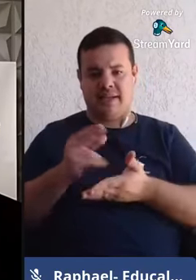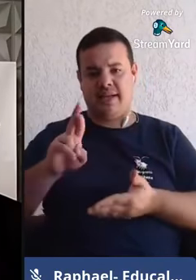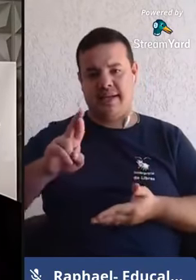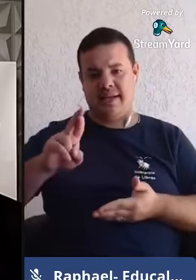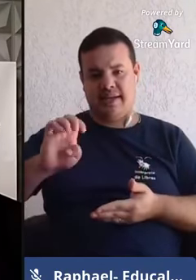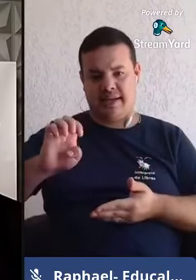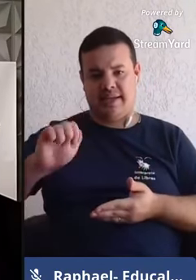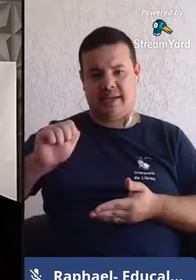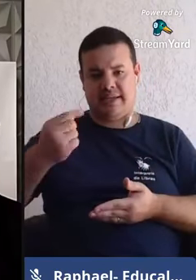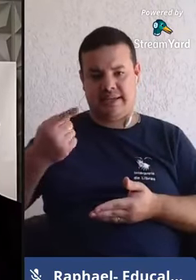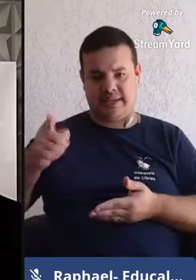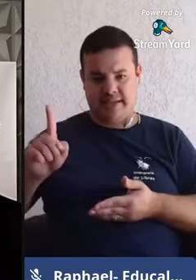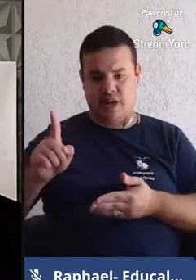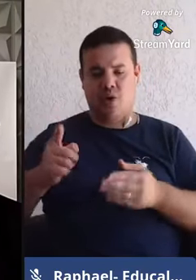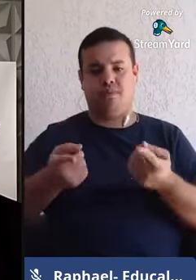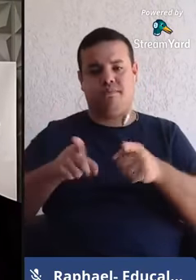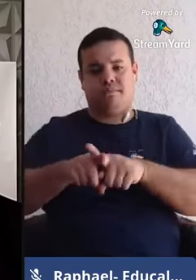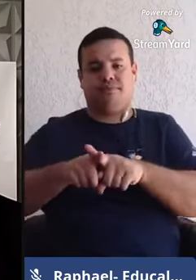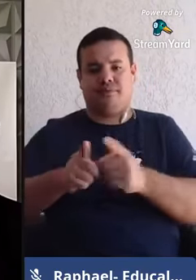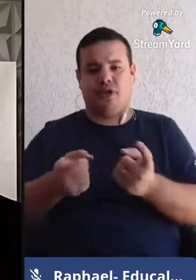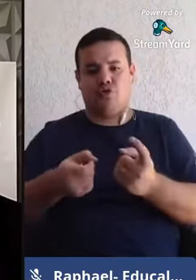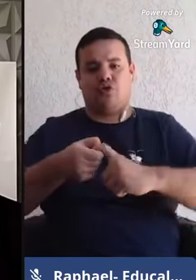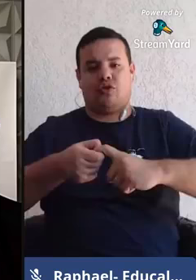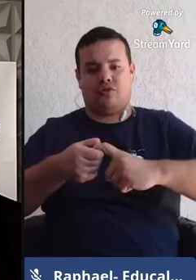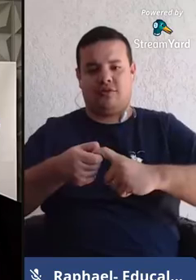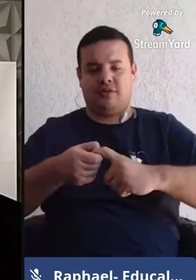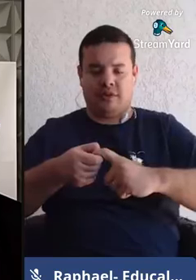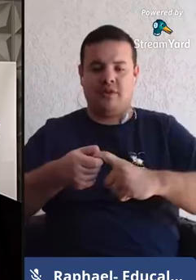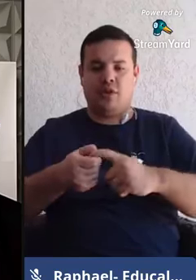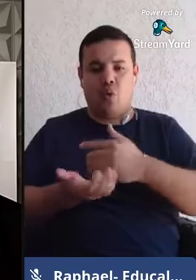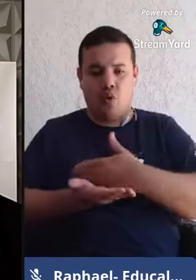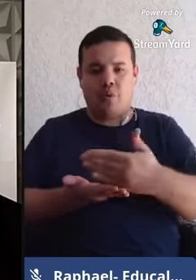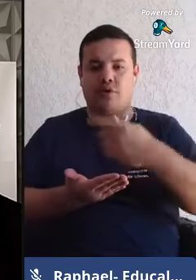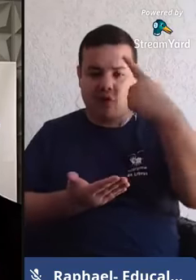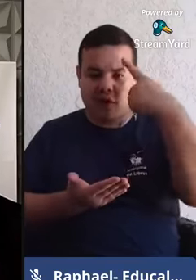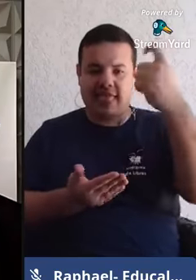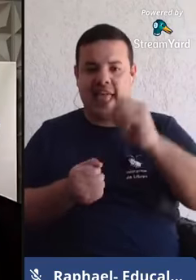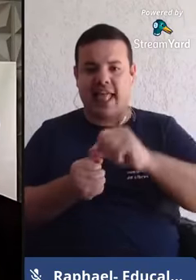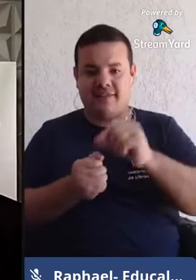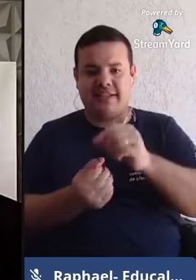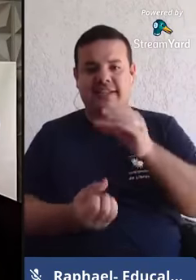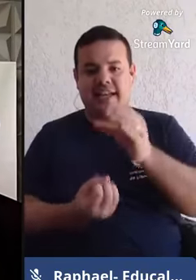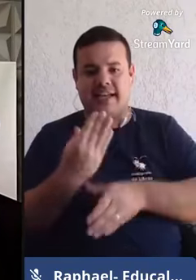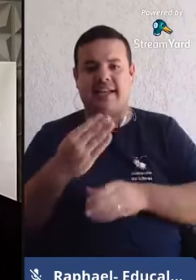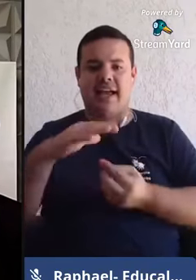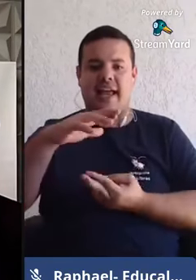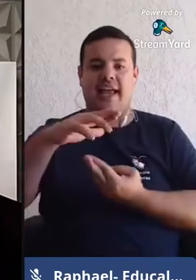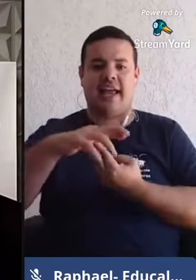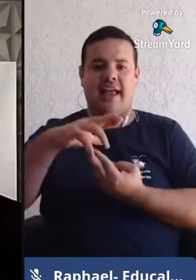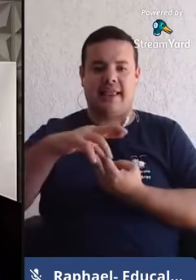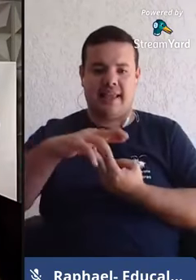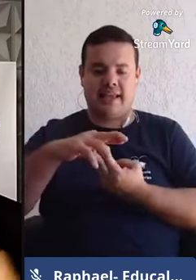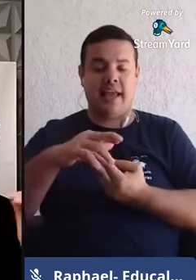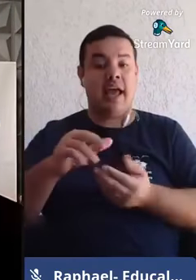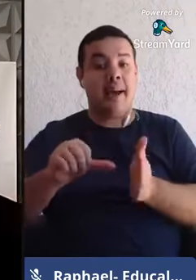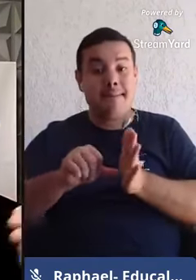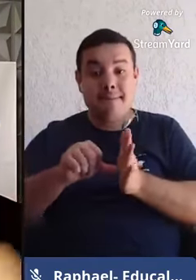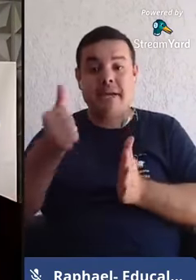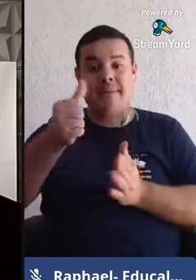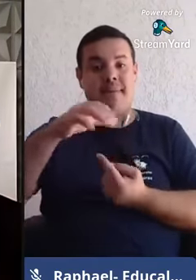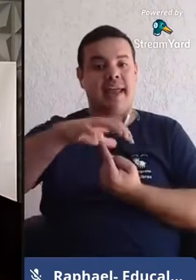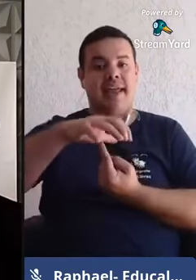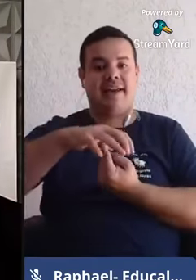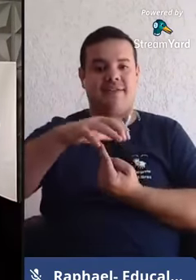gente nasceu ali, então, a ideia de se fazer a Reatec. E a Reatec aconteceu a primeira edição em 2002, lá no